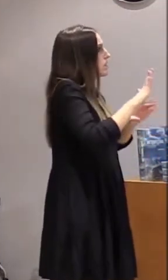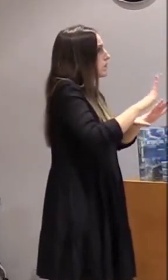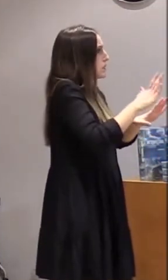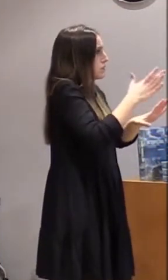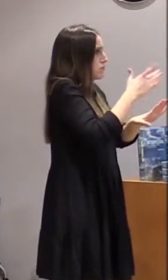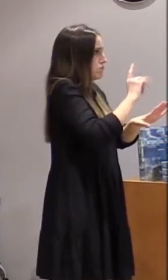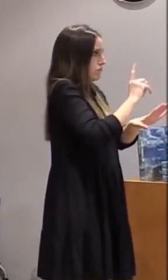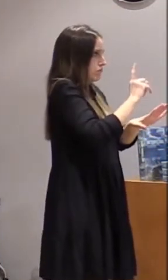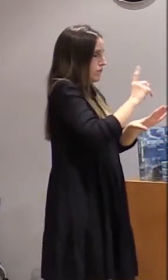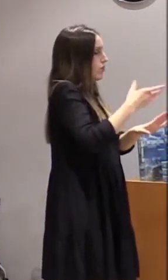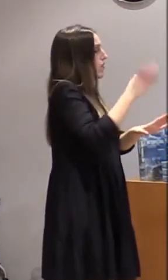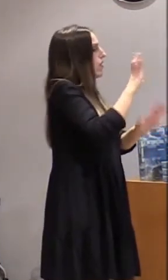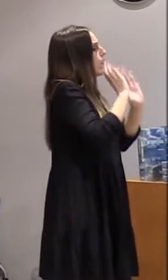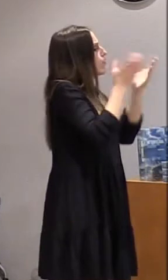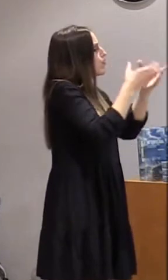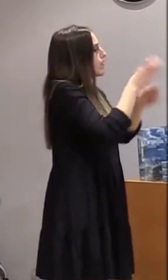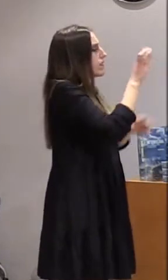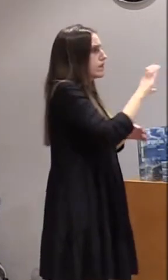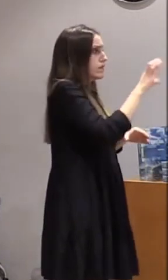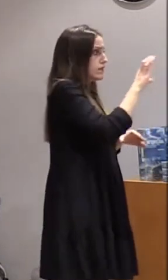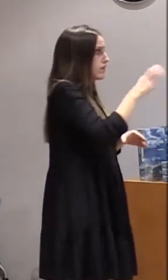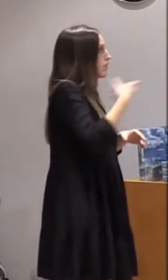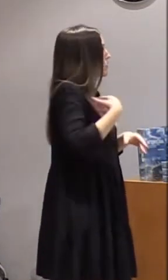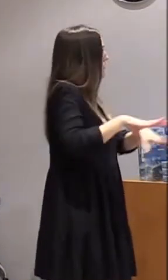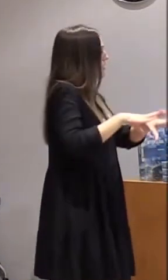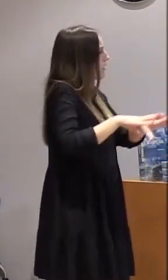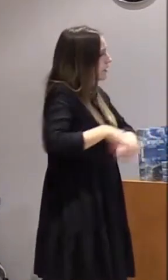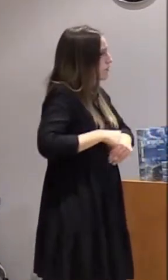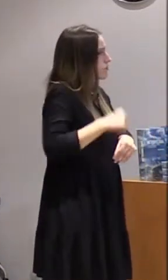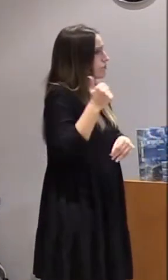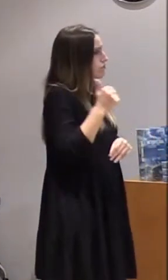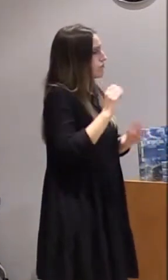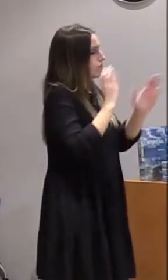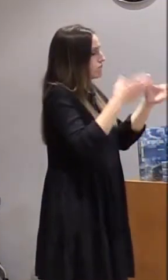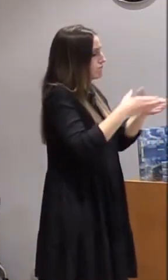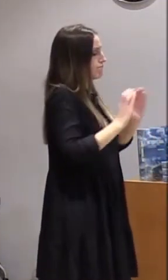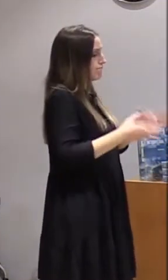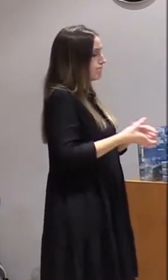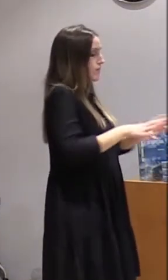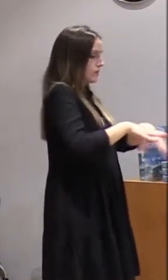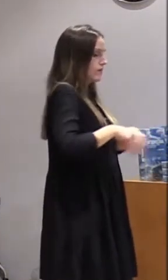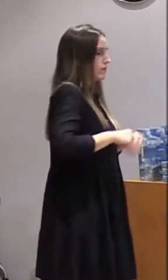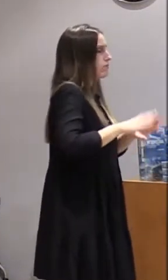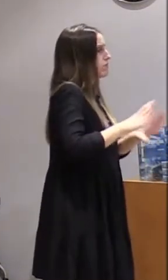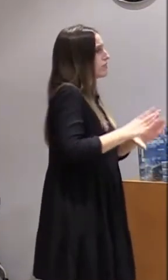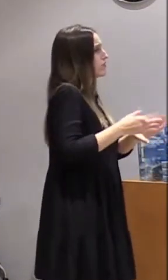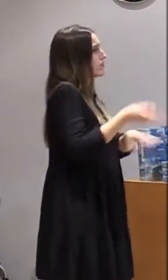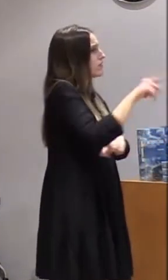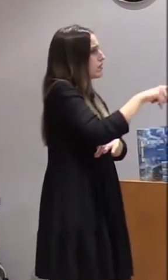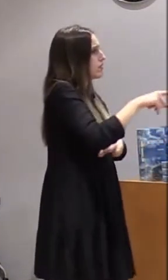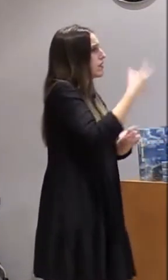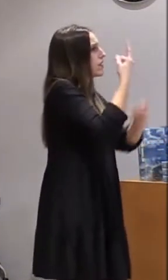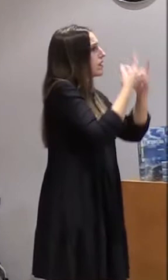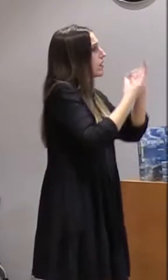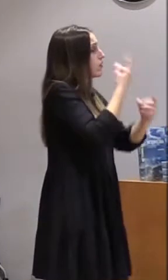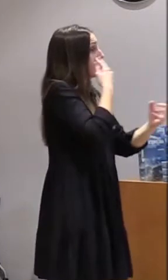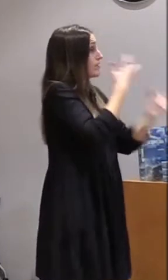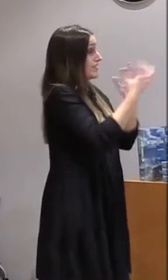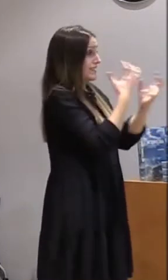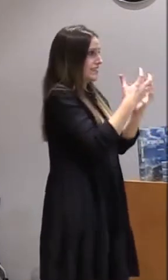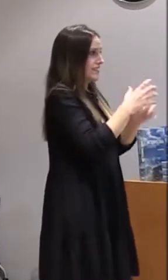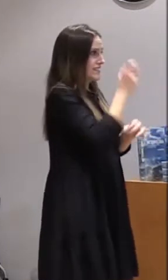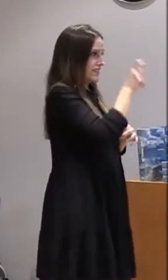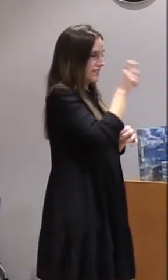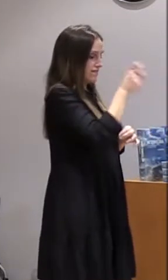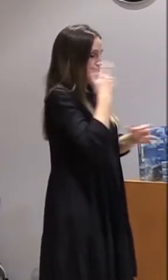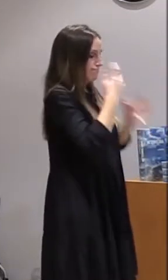que en la comunidad científica que aceptó de buen grado la clasificación de nubes, sino también en algunos artistas y